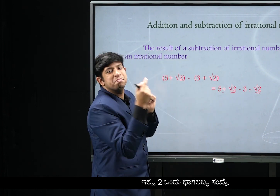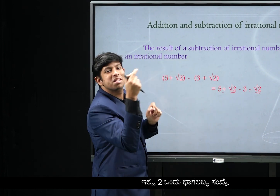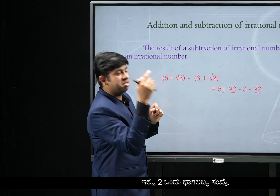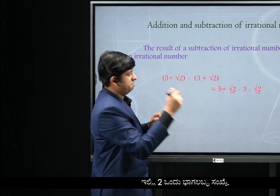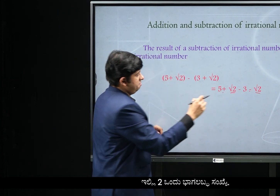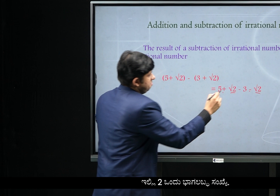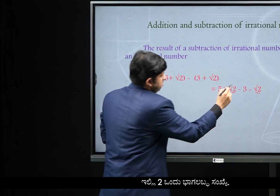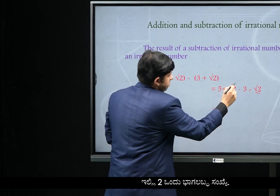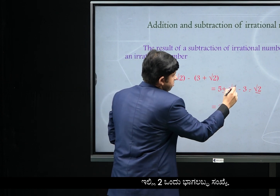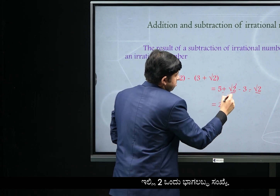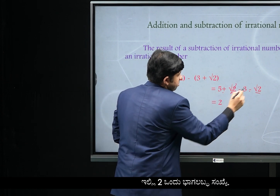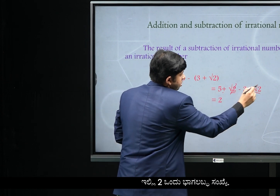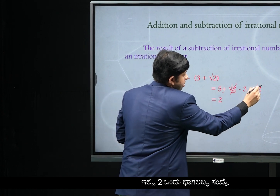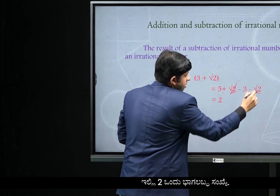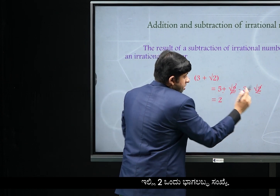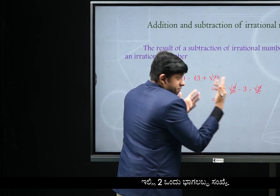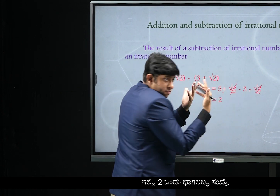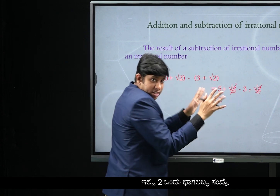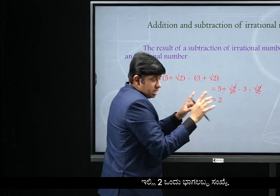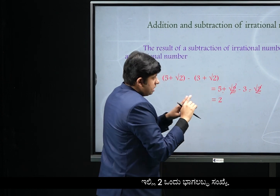2. ಇಲ್ಲಿ 2 ಒಂದು ಭಾಗಲಬ್ಧ ಸಂಖ್ಯೆ.